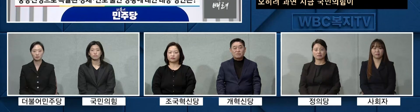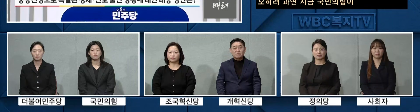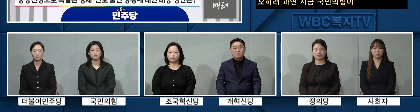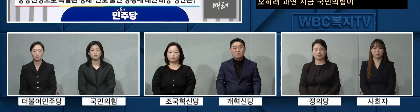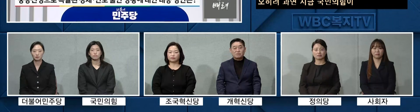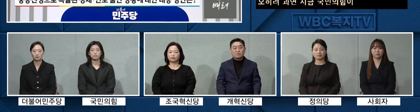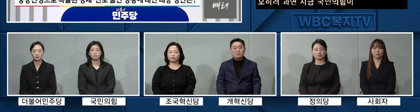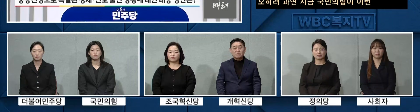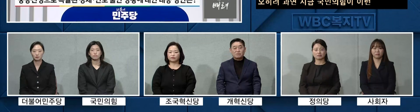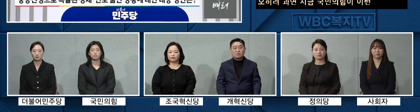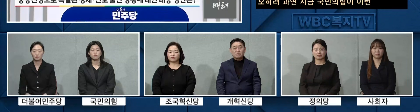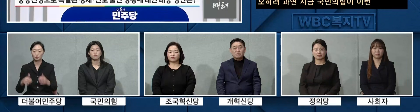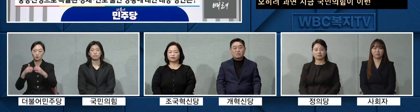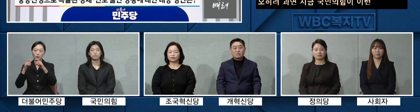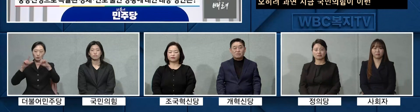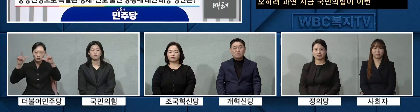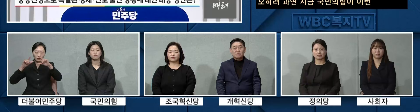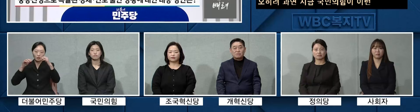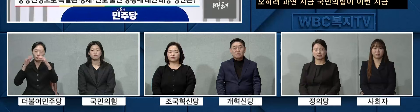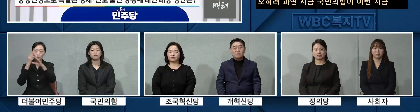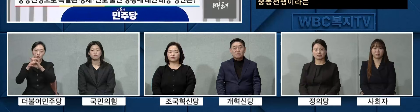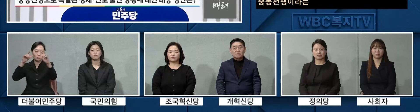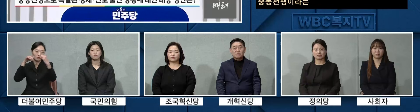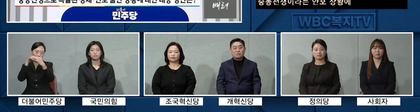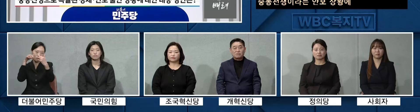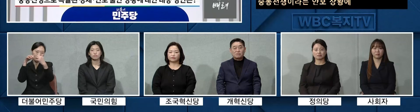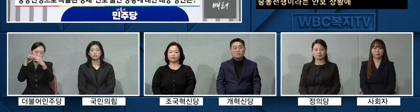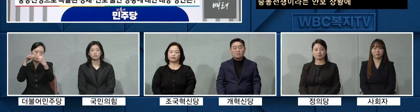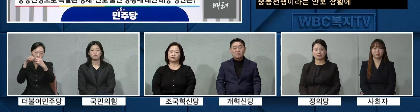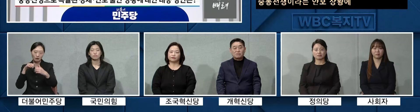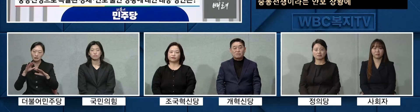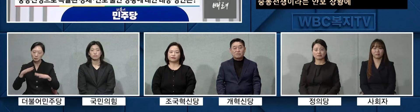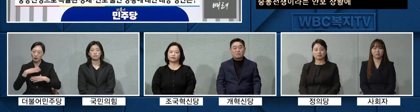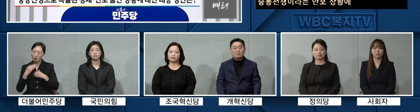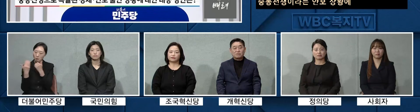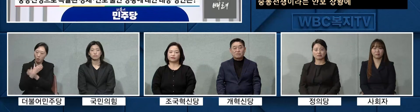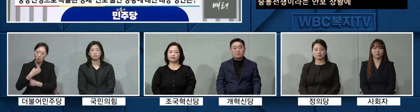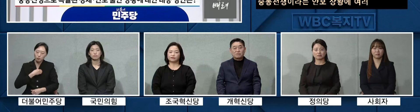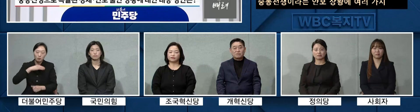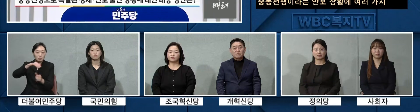중동 전쟁이라는 안보 상황에 여러 가지